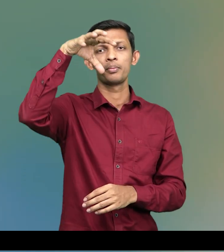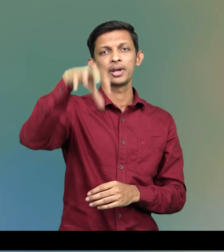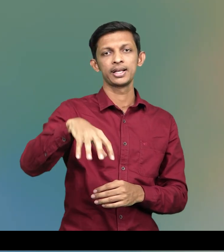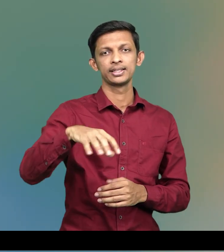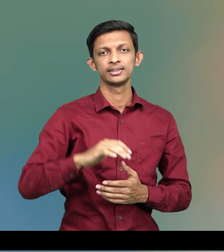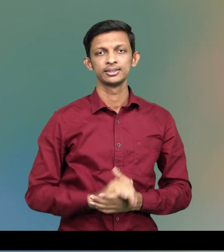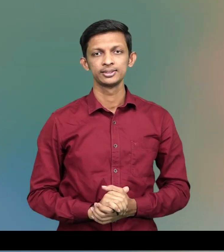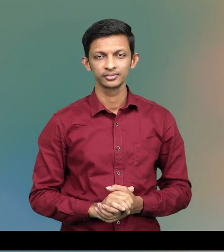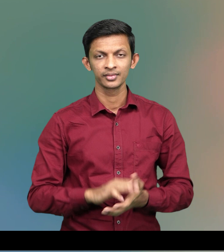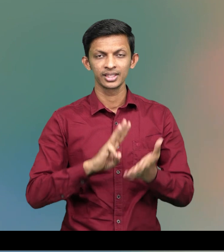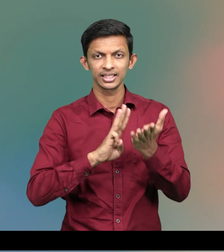నుండి పారుతాయి. మెండర్.